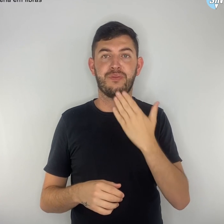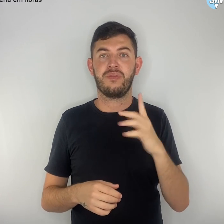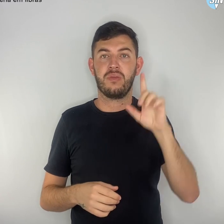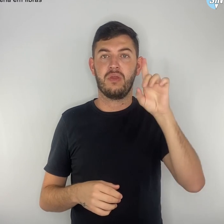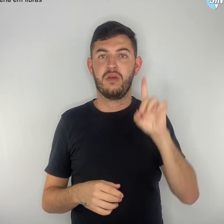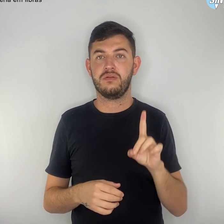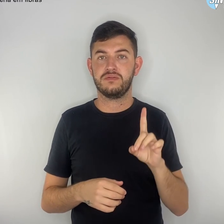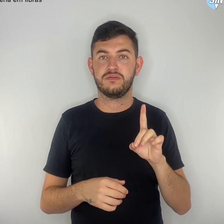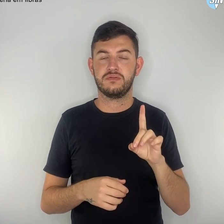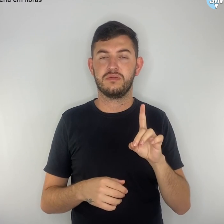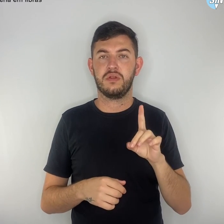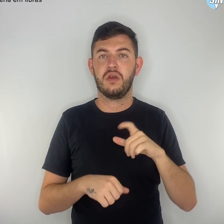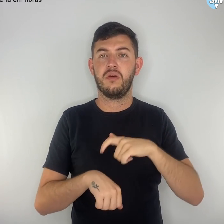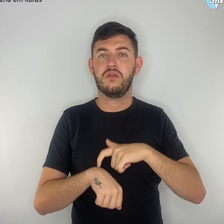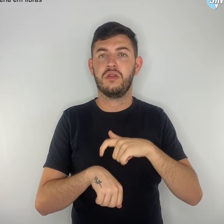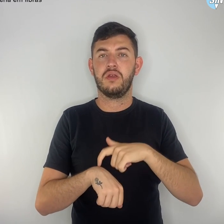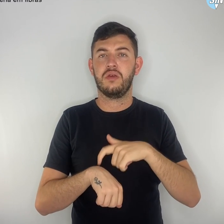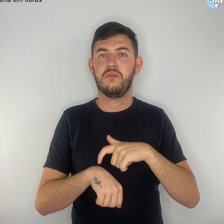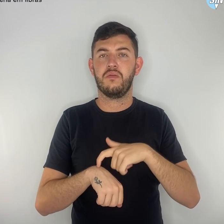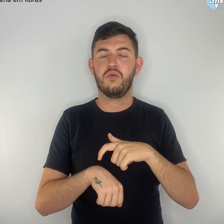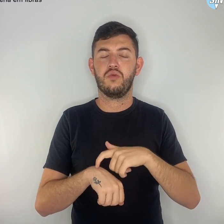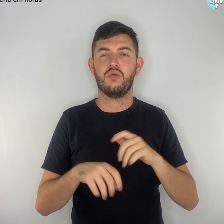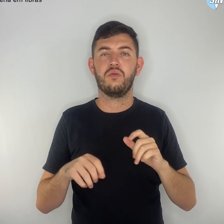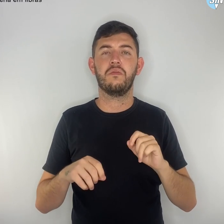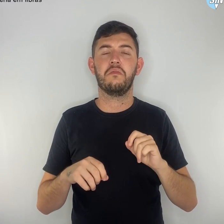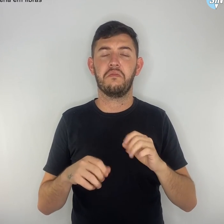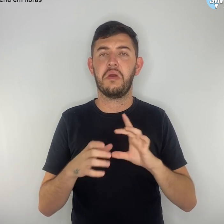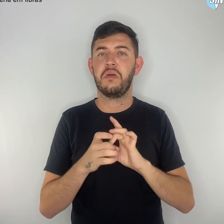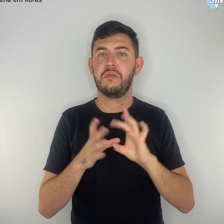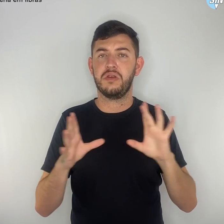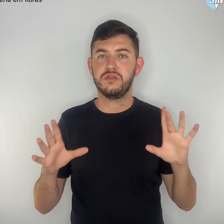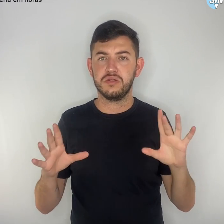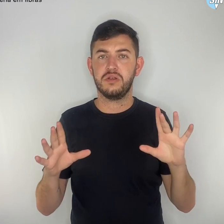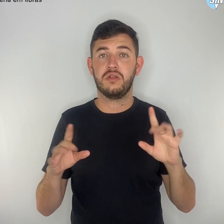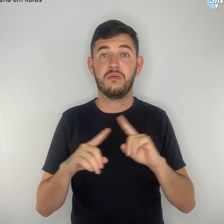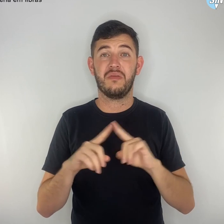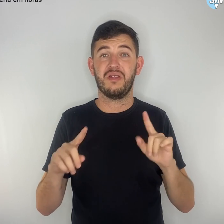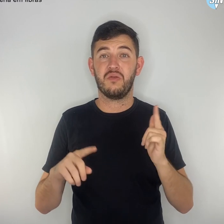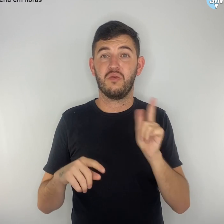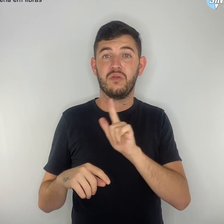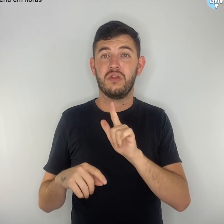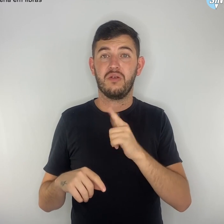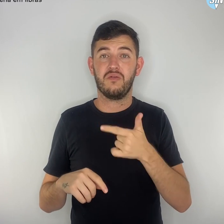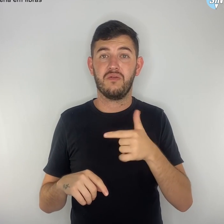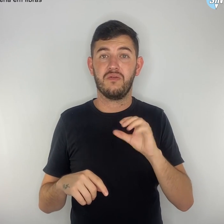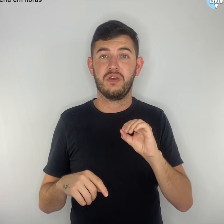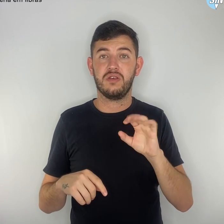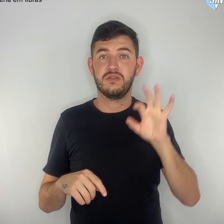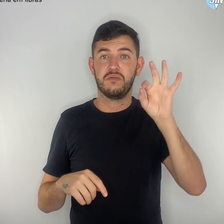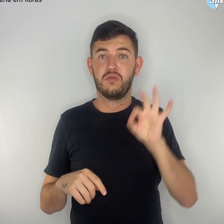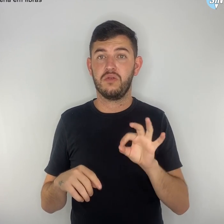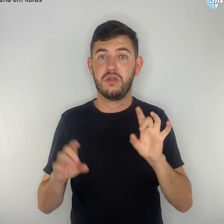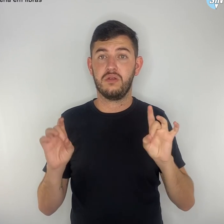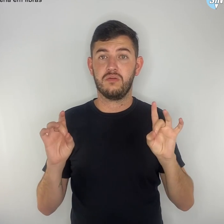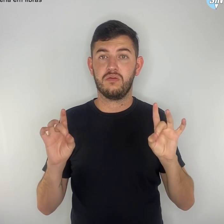tempo total permitido e recebeu apenas 20%. Entramos na